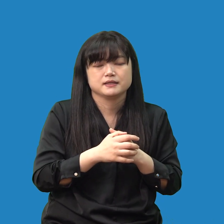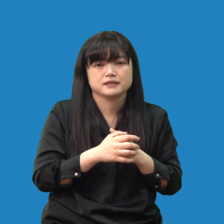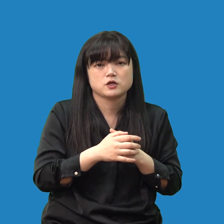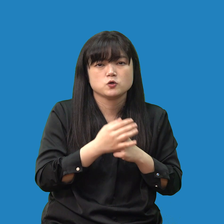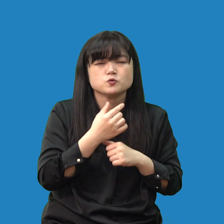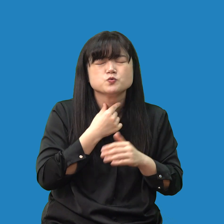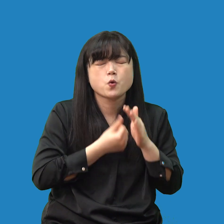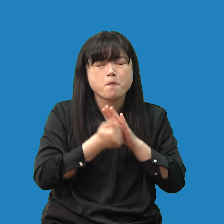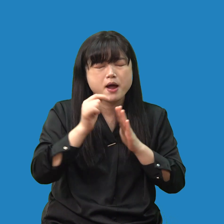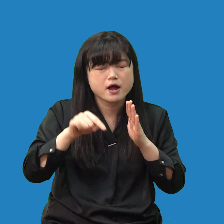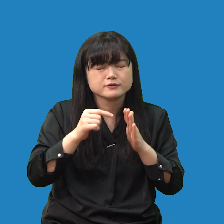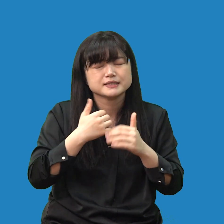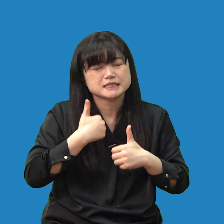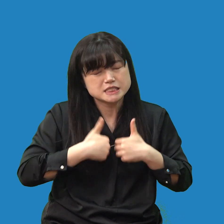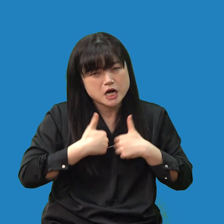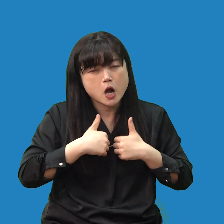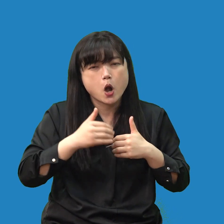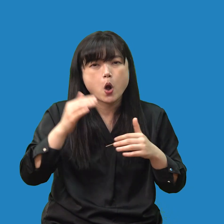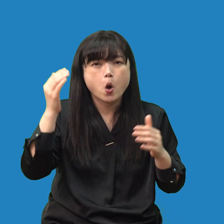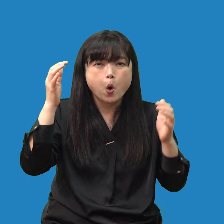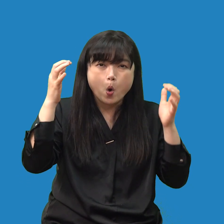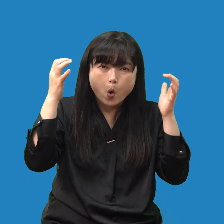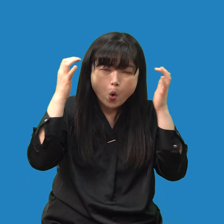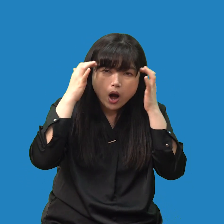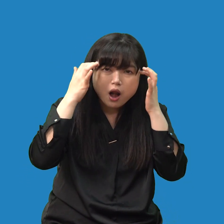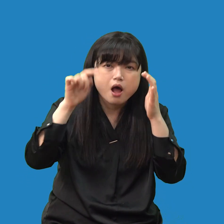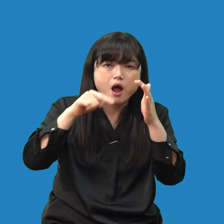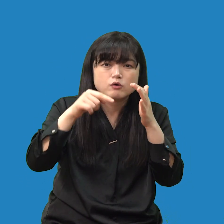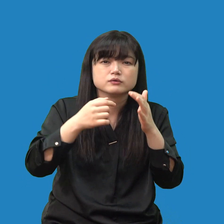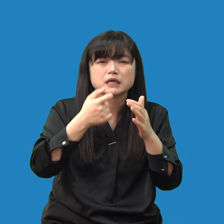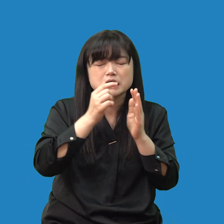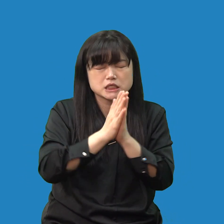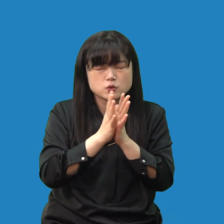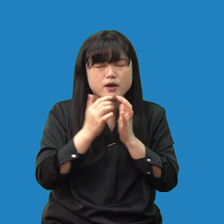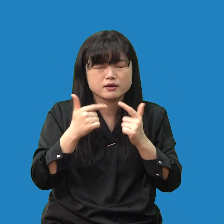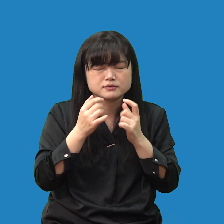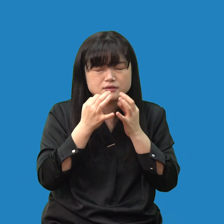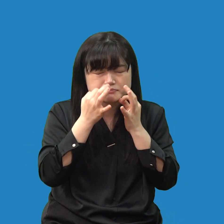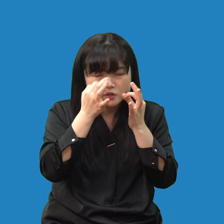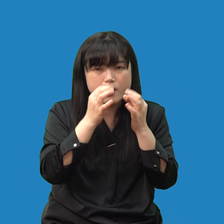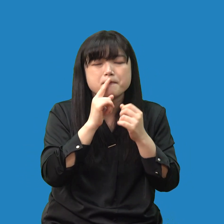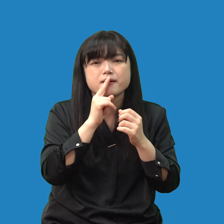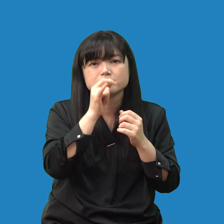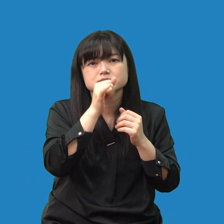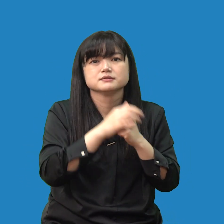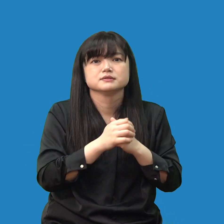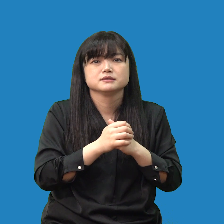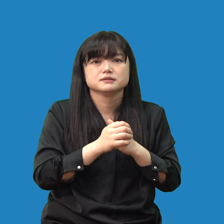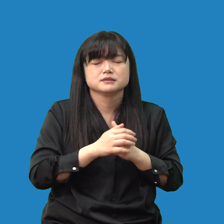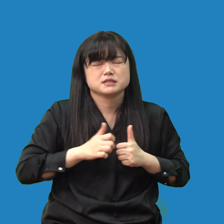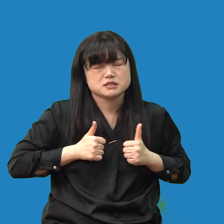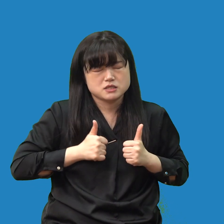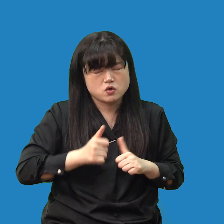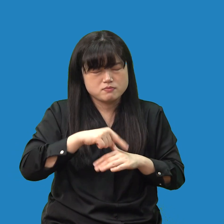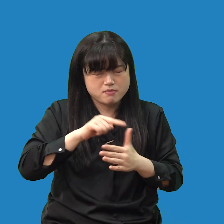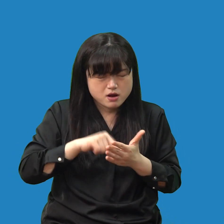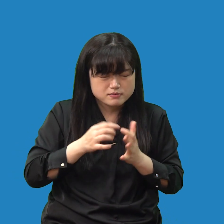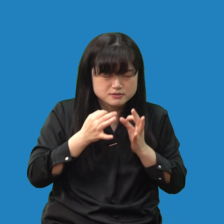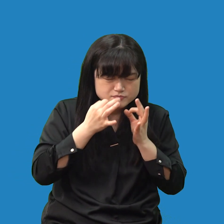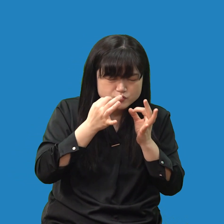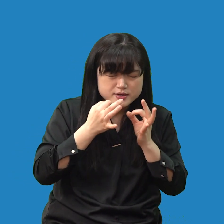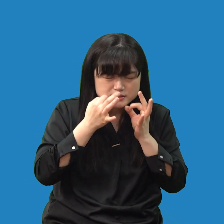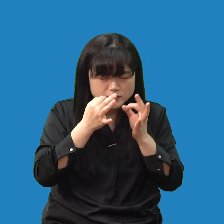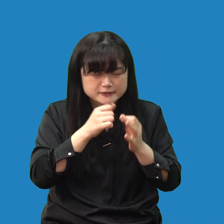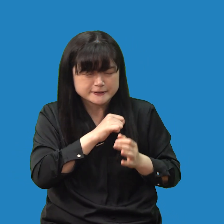12절에 소망 중에 즐거워하며 환난 중에 참으며 기도에 항상 힘쓰라. 우리가 열심을 품고